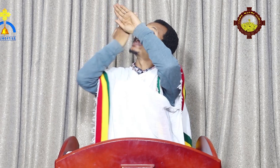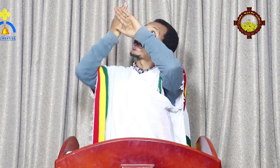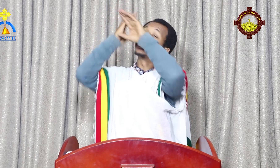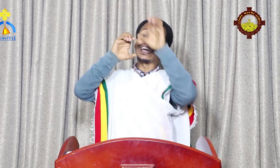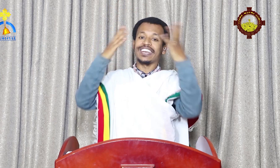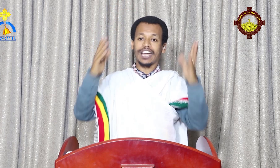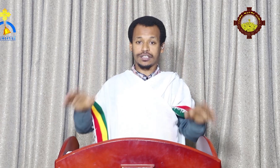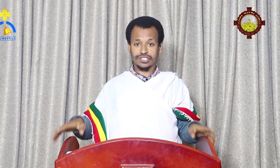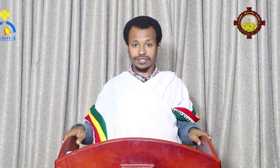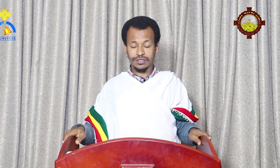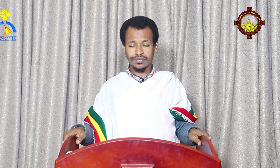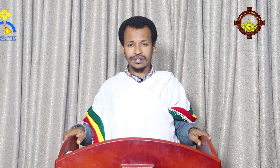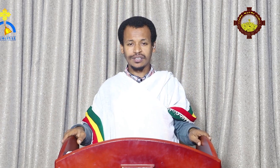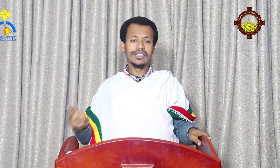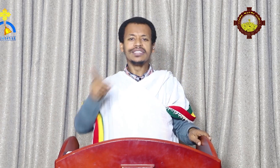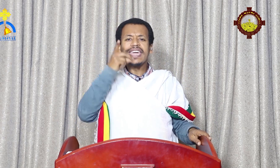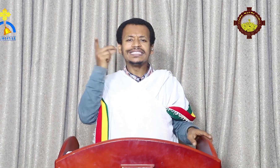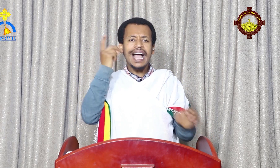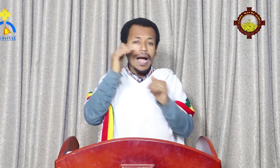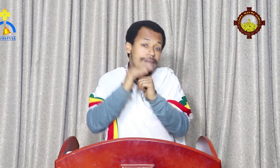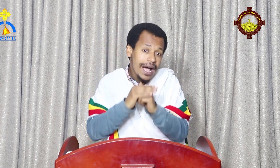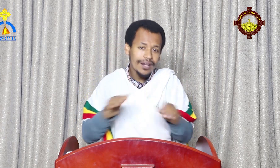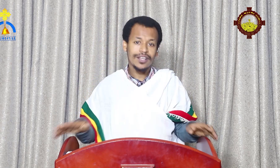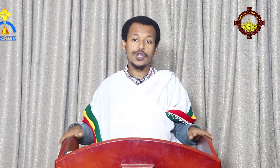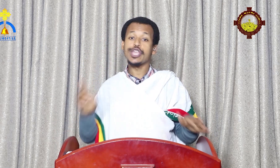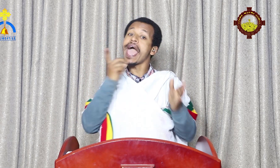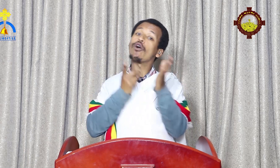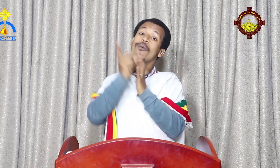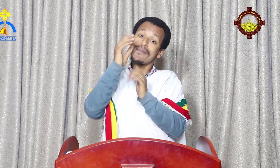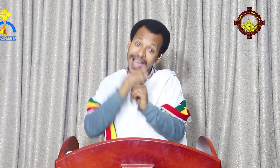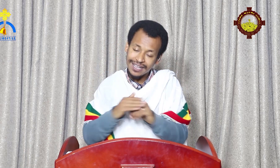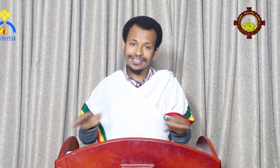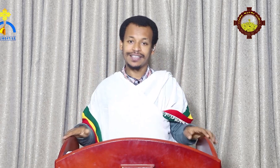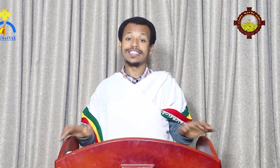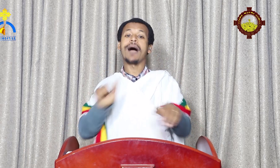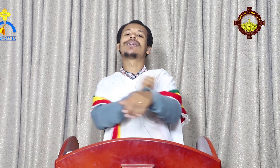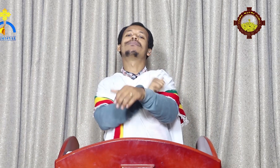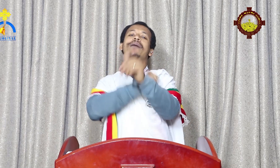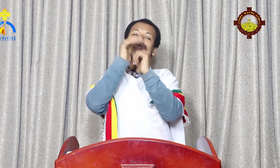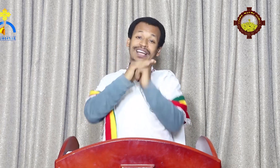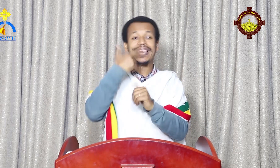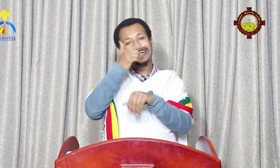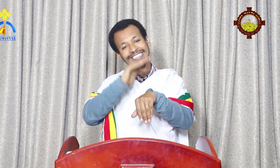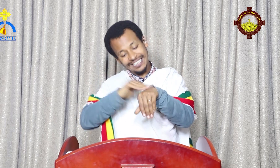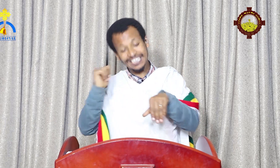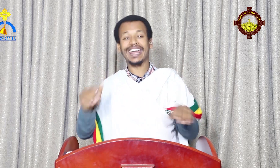ልመና ታደርጋለች። የይስሐቅ አምላክ፣ የያዕቆብ አምላክ፣ የአብርሃም አምላክ ብለን